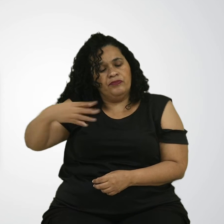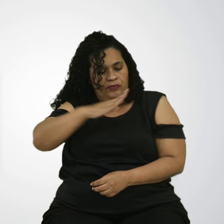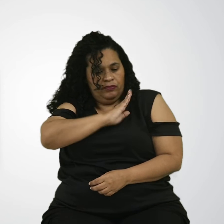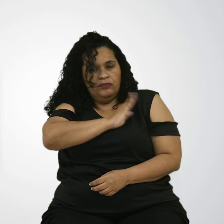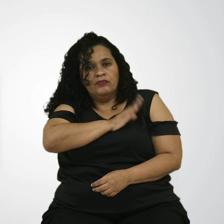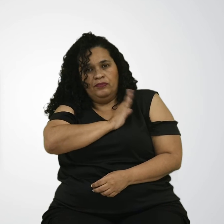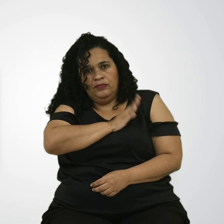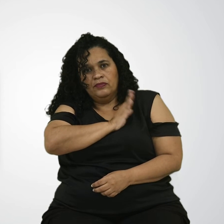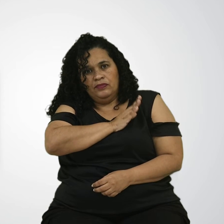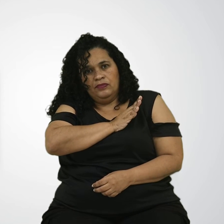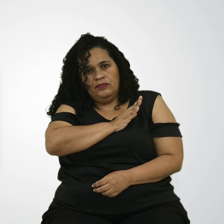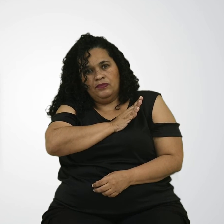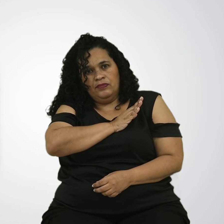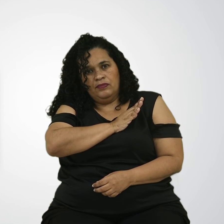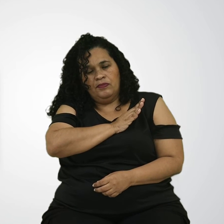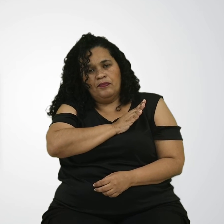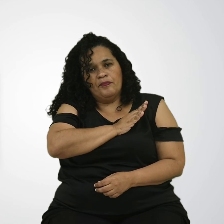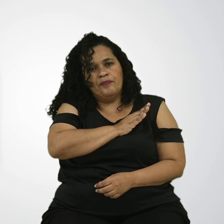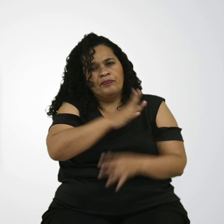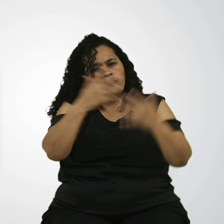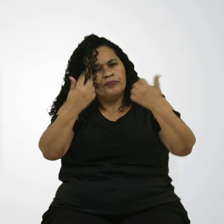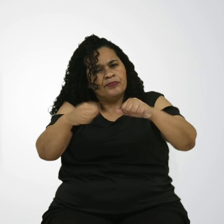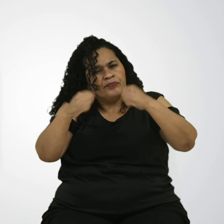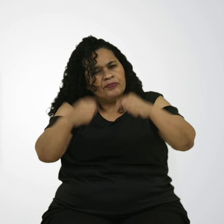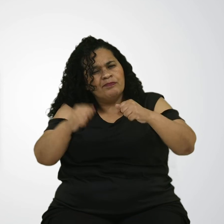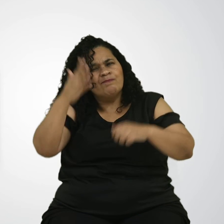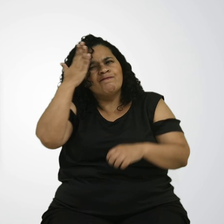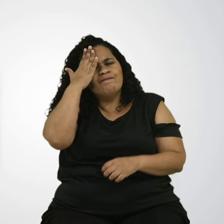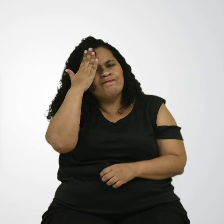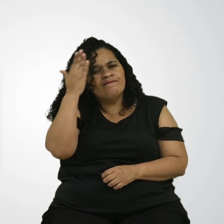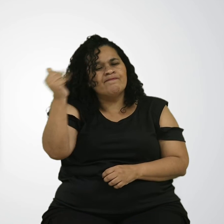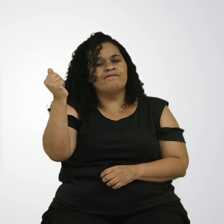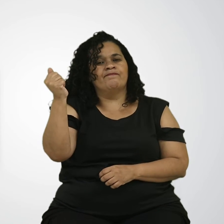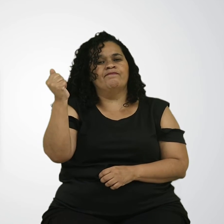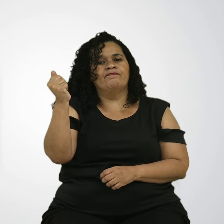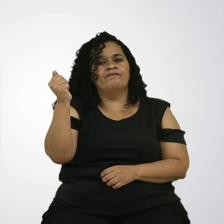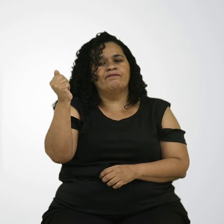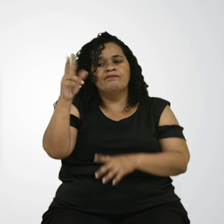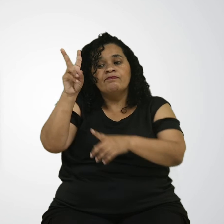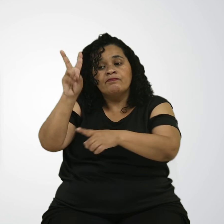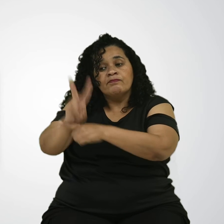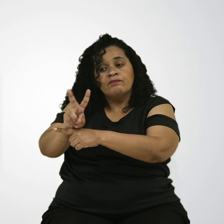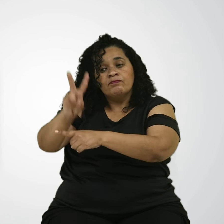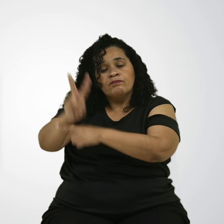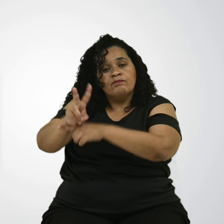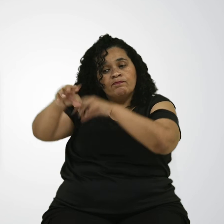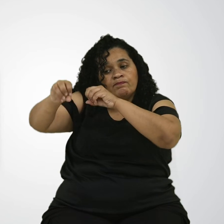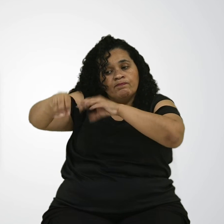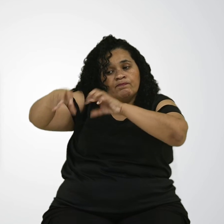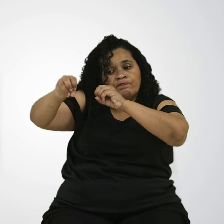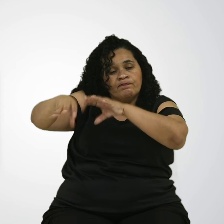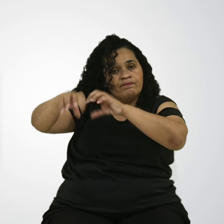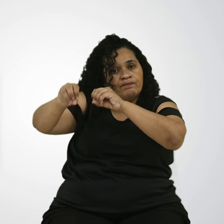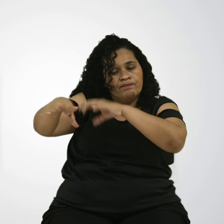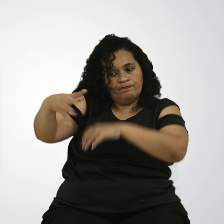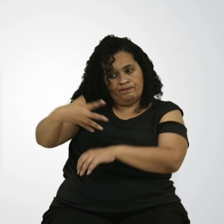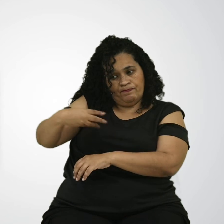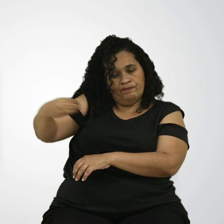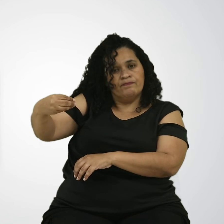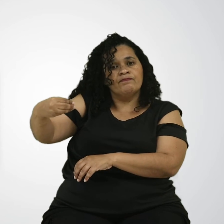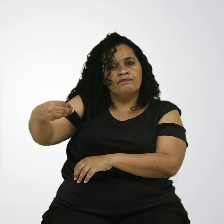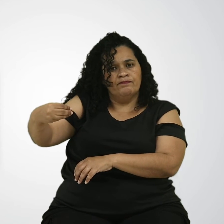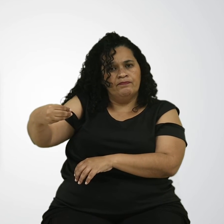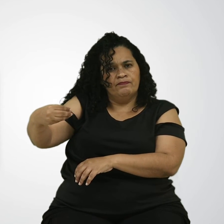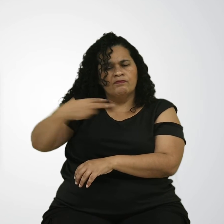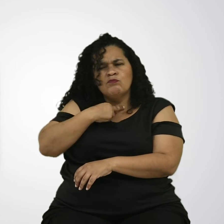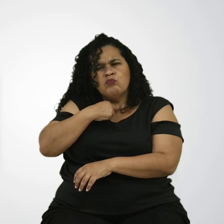seus filhos. Então eles precisam ter sabedoria na criação desses filhos, para que esses filhos não fiquem desanimados no